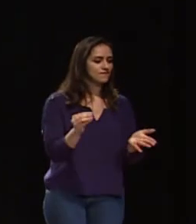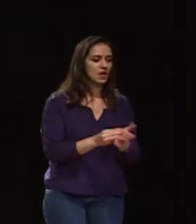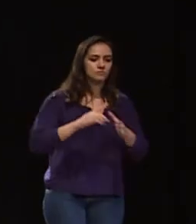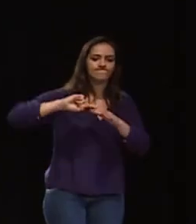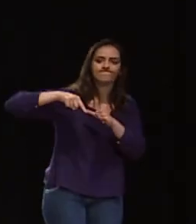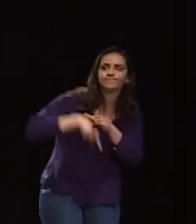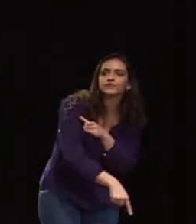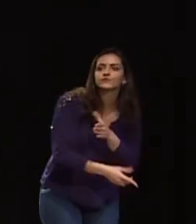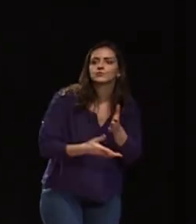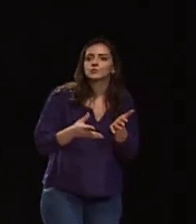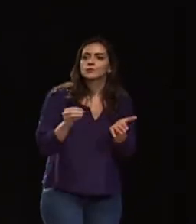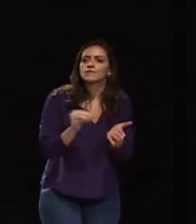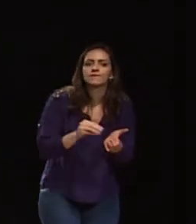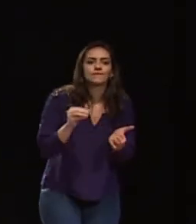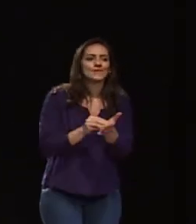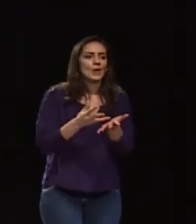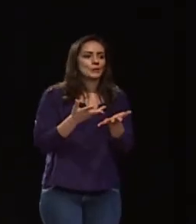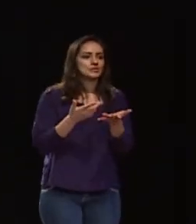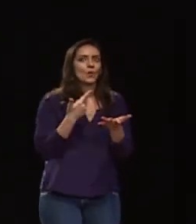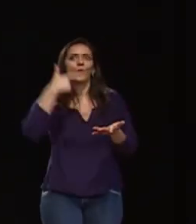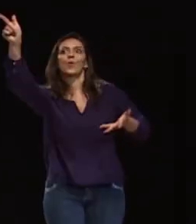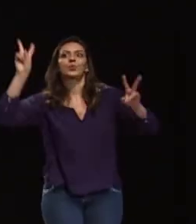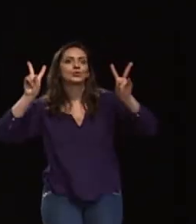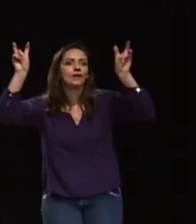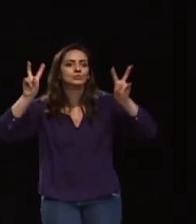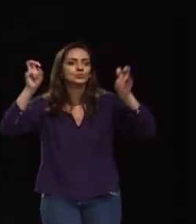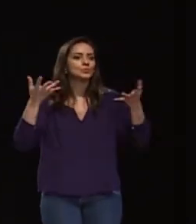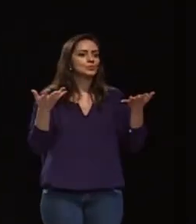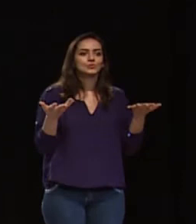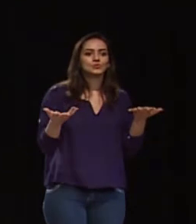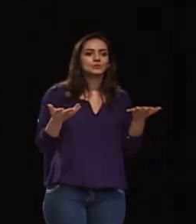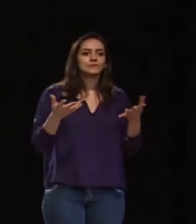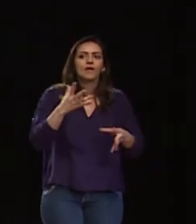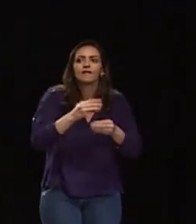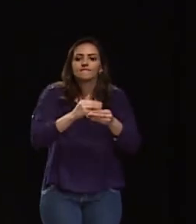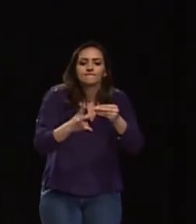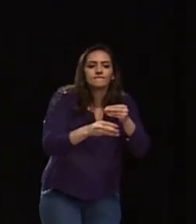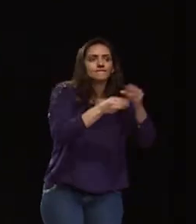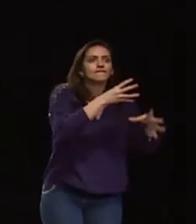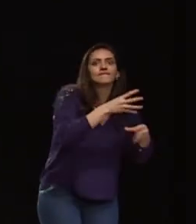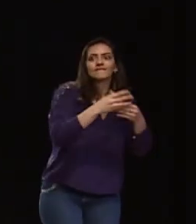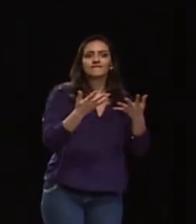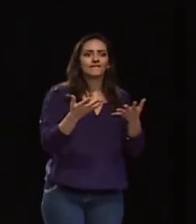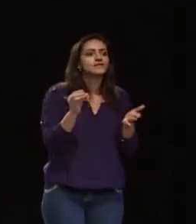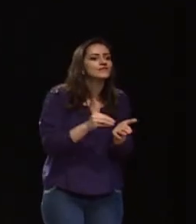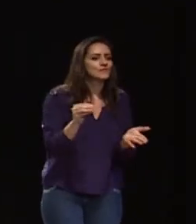esse diálogo. Não tinha uma profundidade. Faltava também falar sobre outros assuntos, fazer